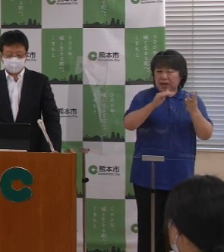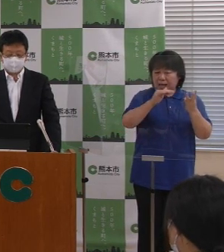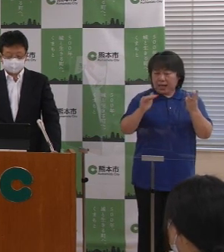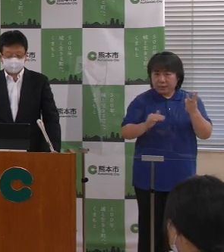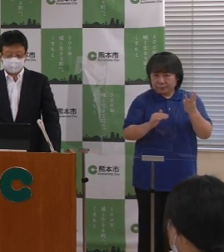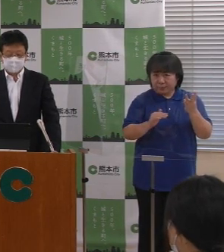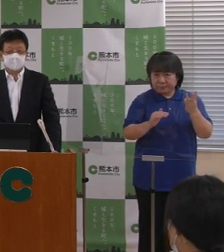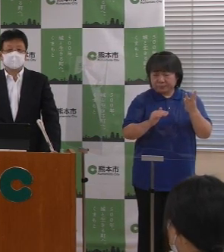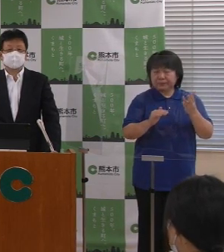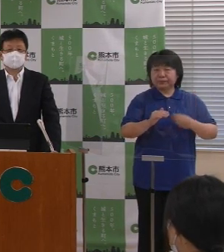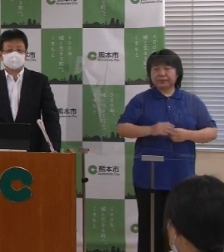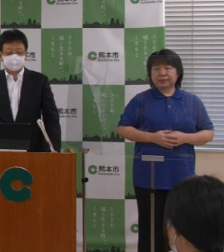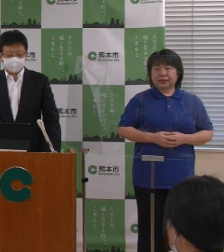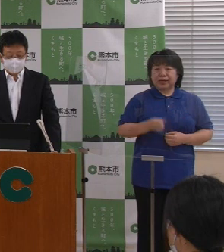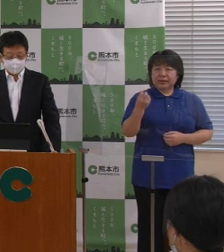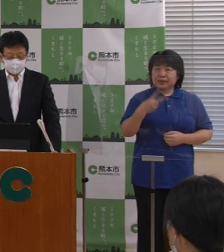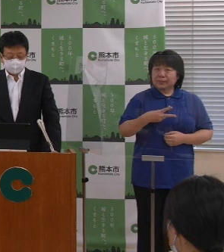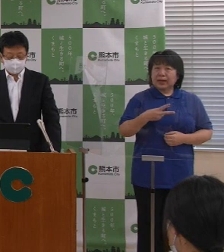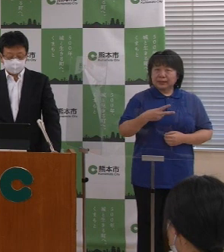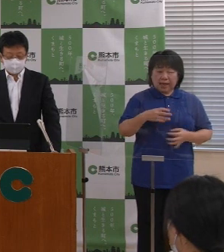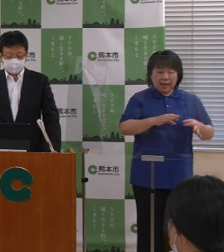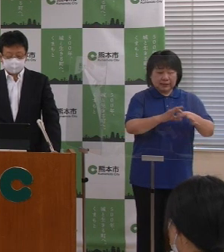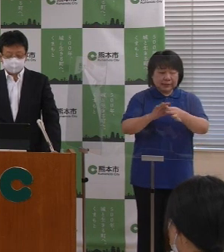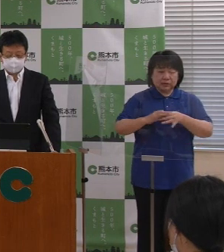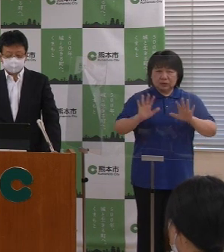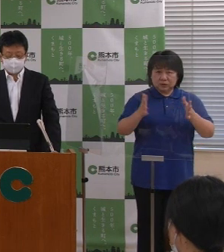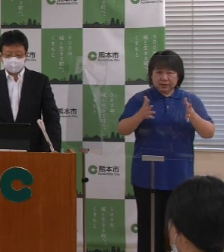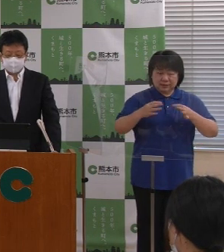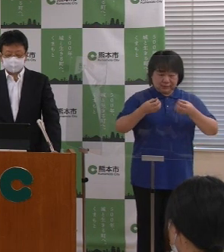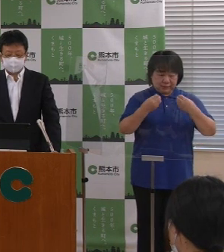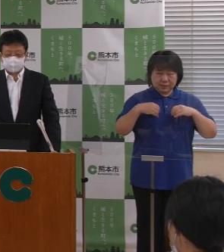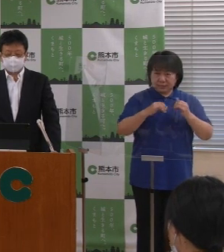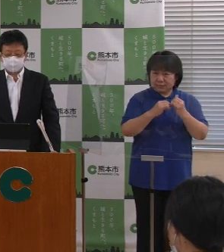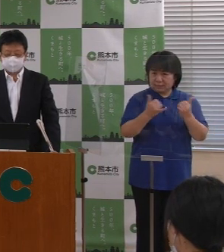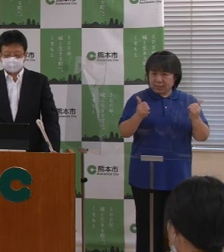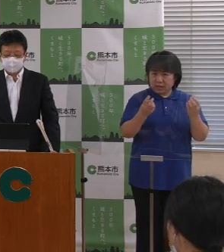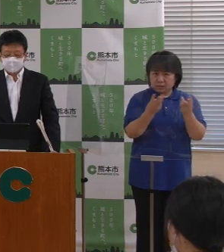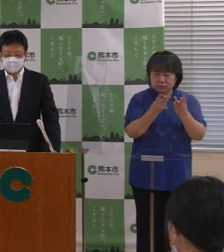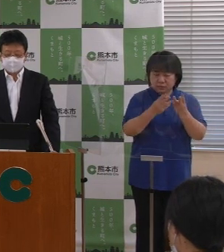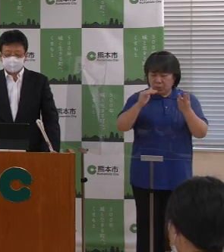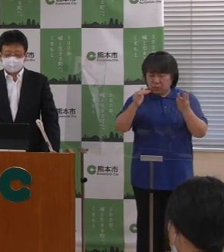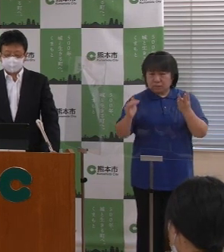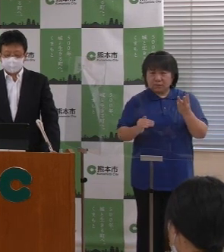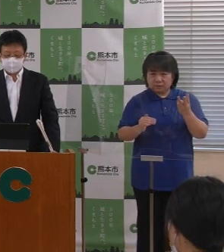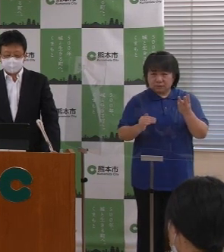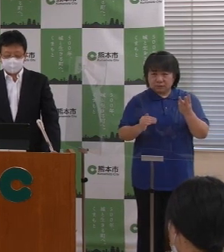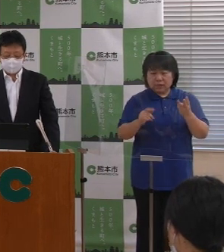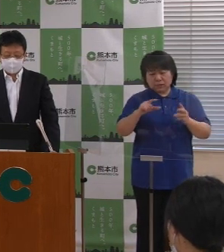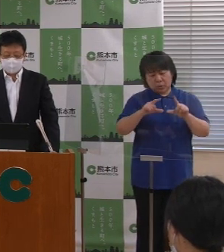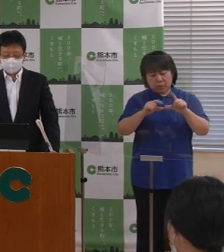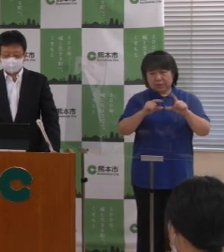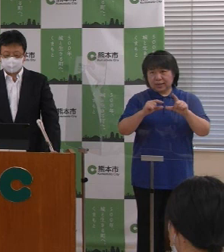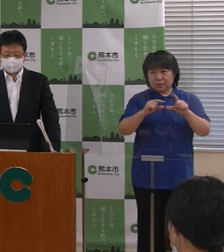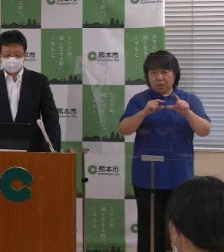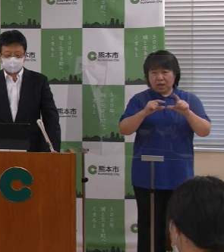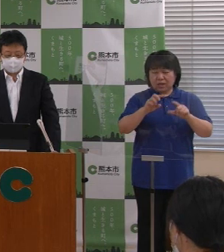しております。またリンクなし感染者数も減少をしておりますが、その割合